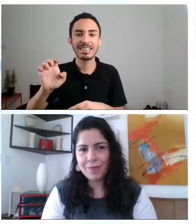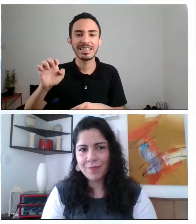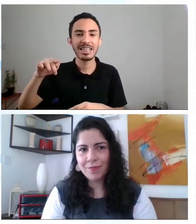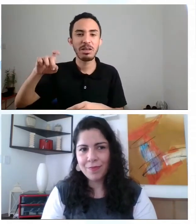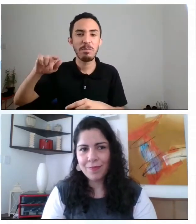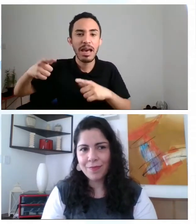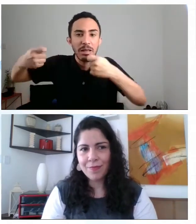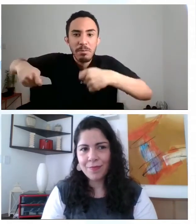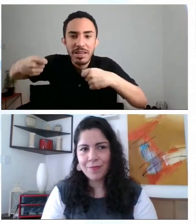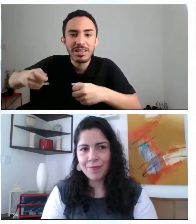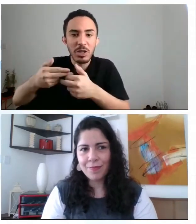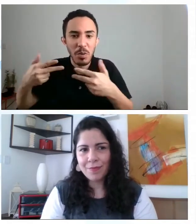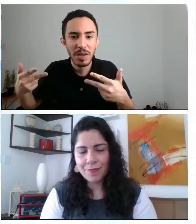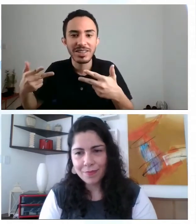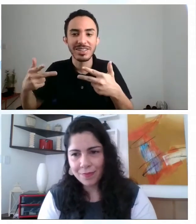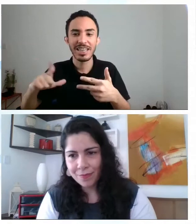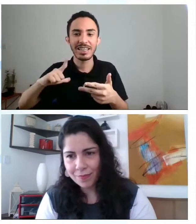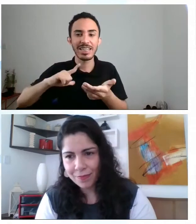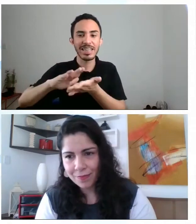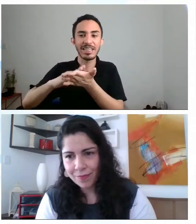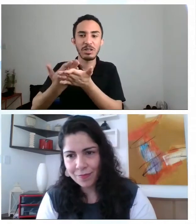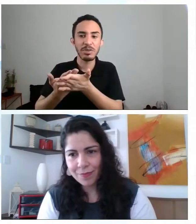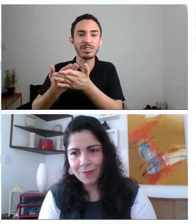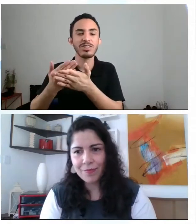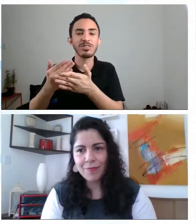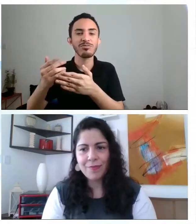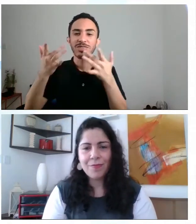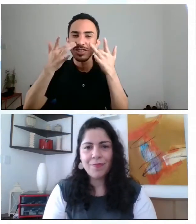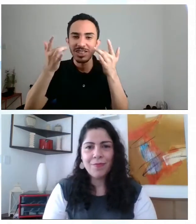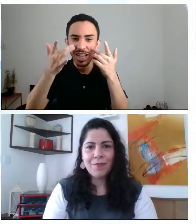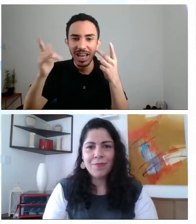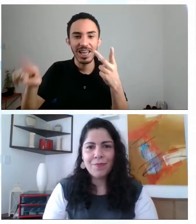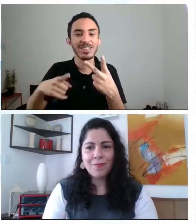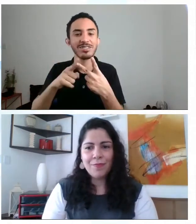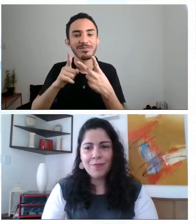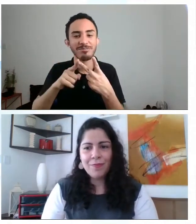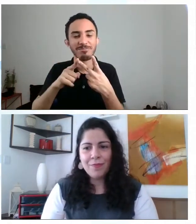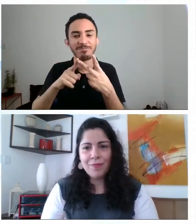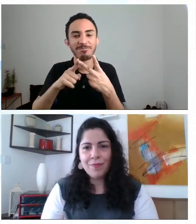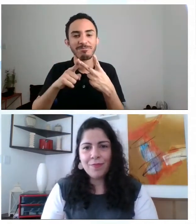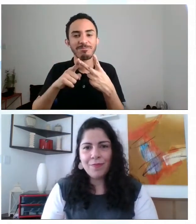interpretação de teatro, você tem interpretação de